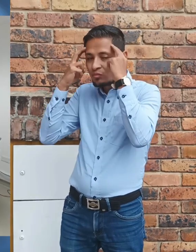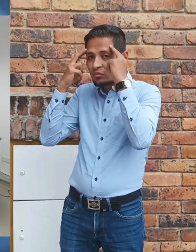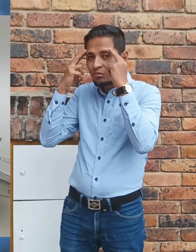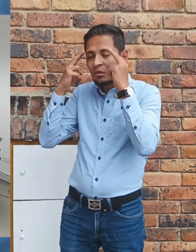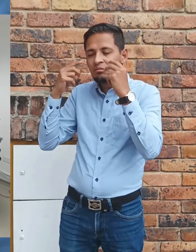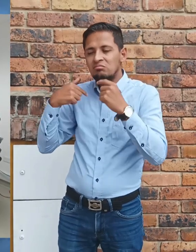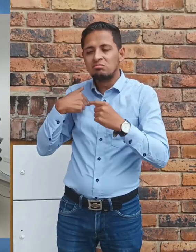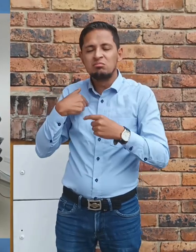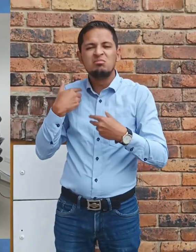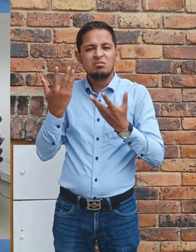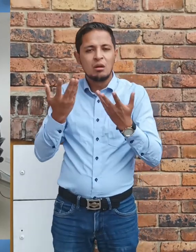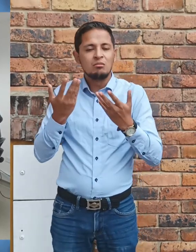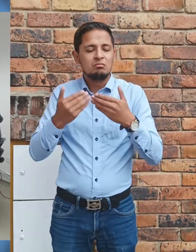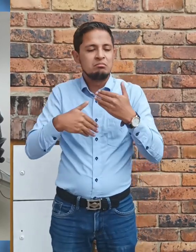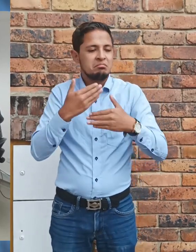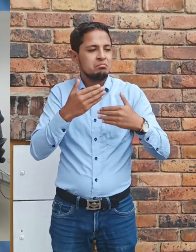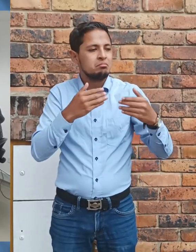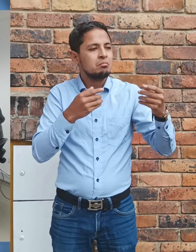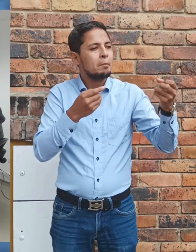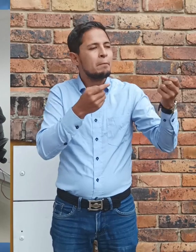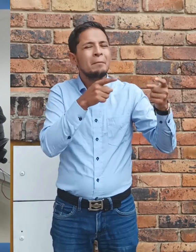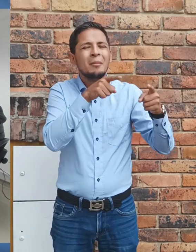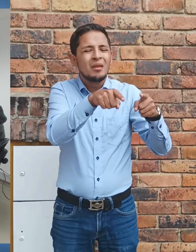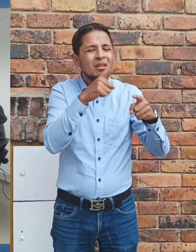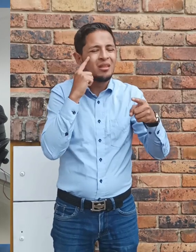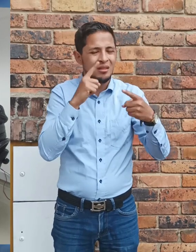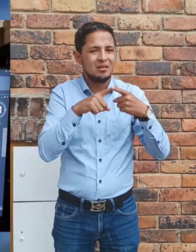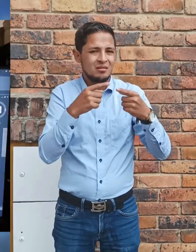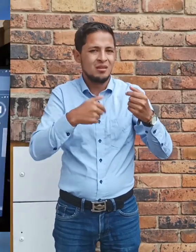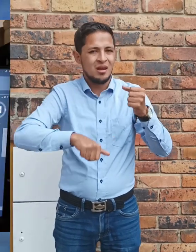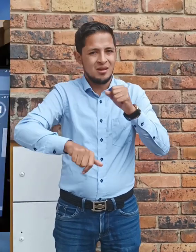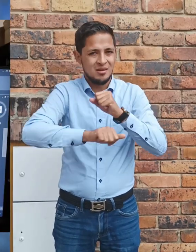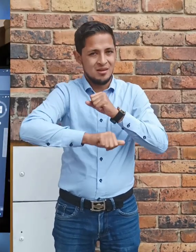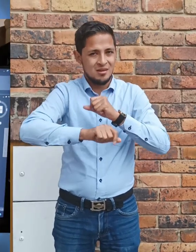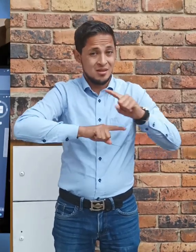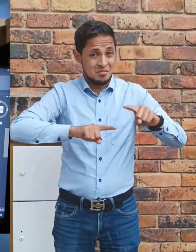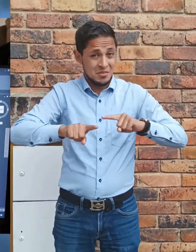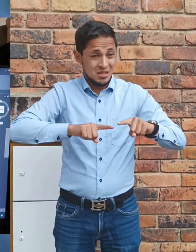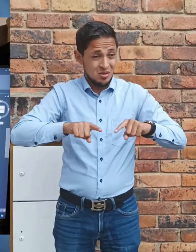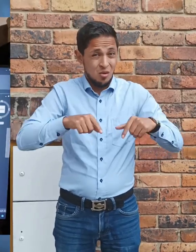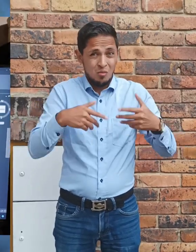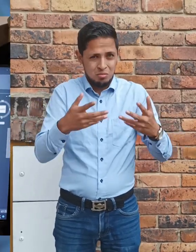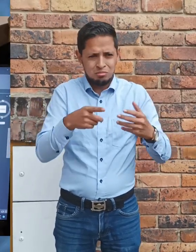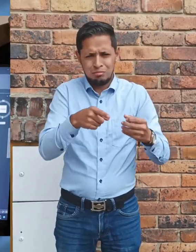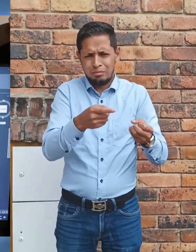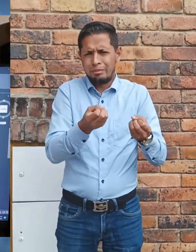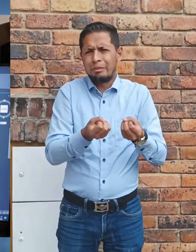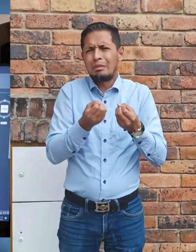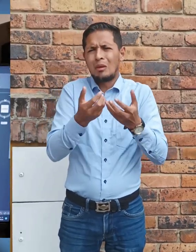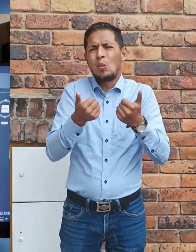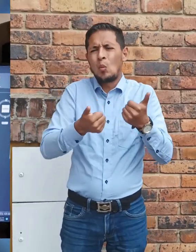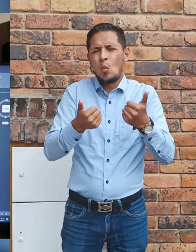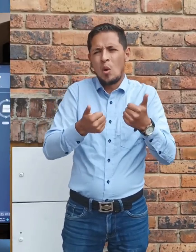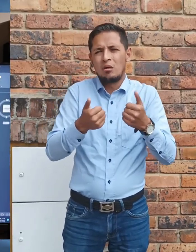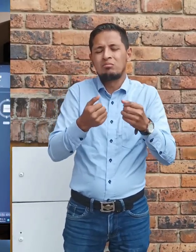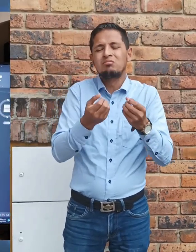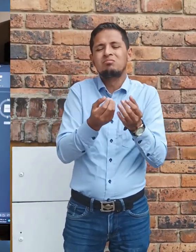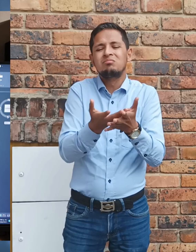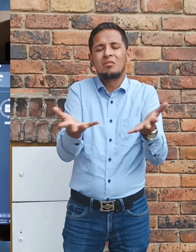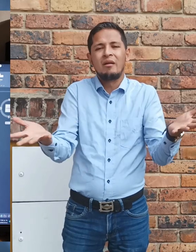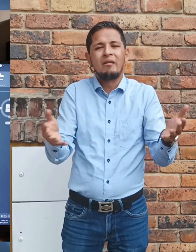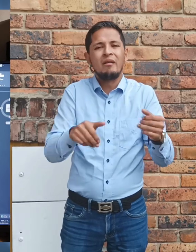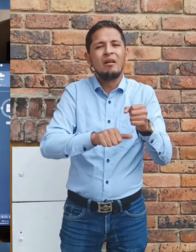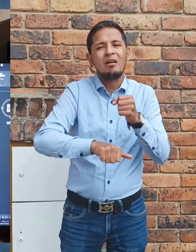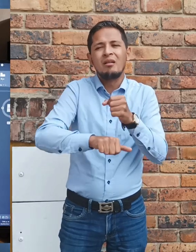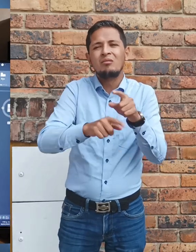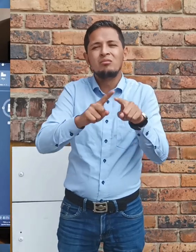mi trabajo se enfatiza en el HSE, que en español significa Sistema de Gestión en Salud